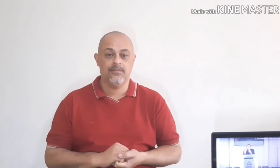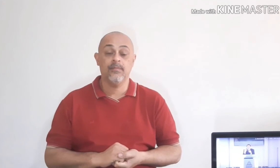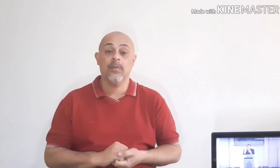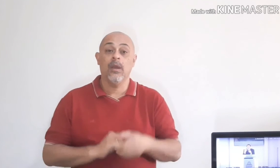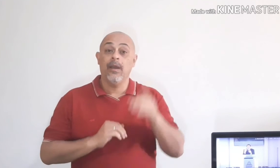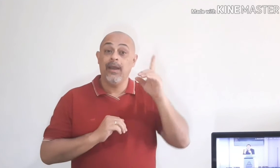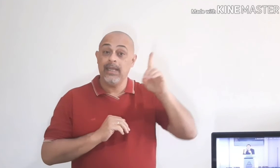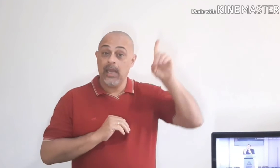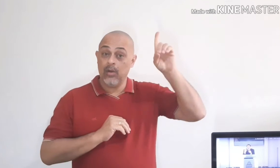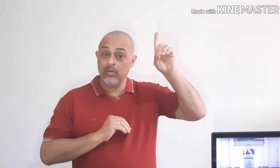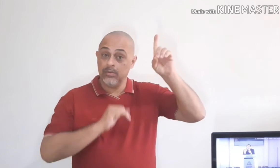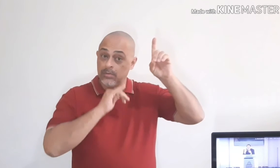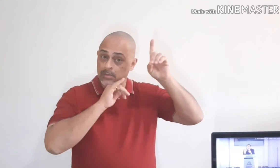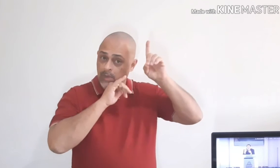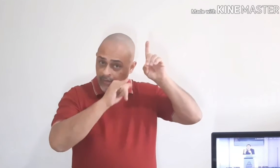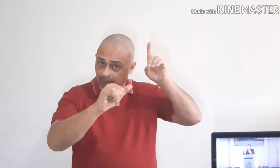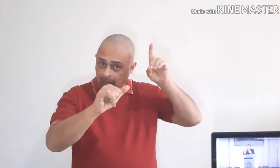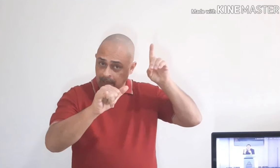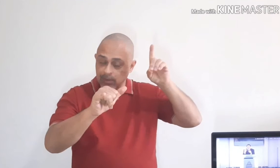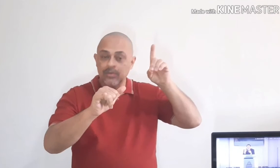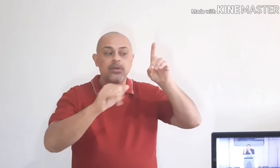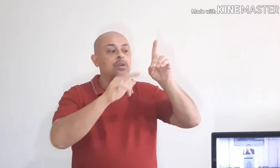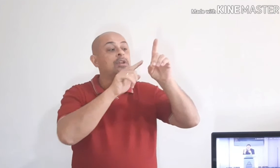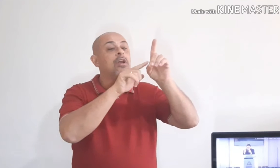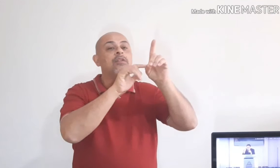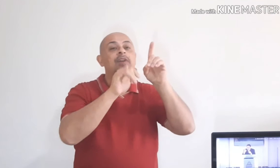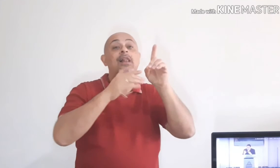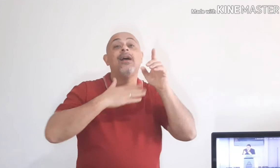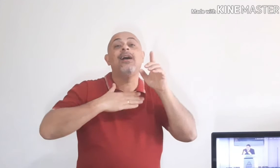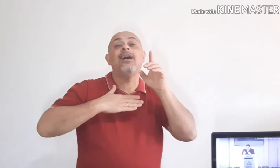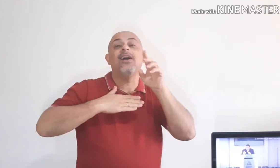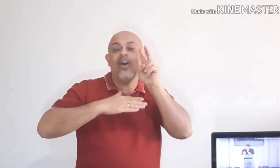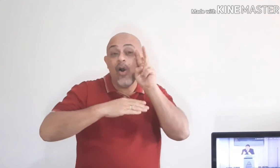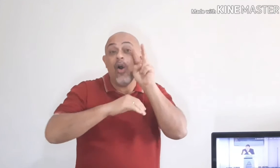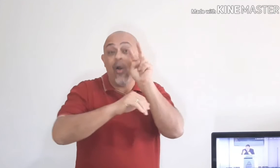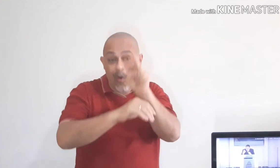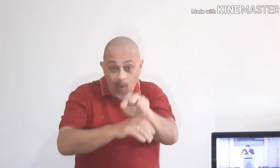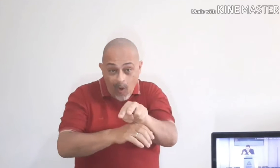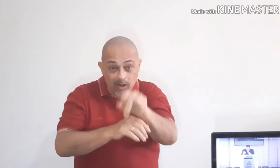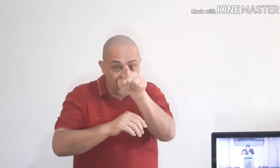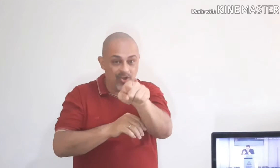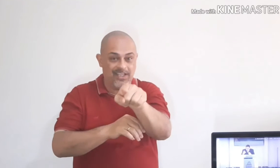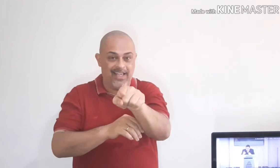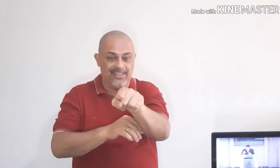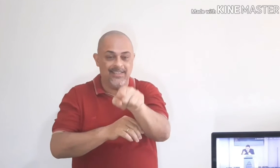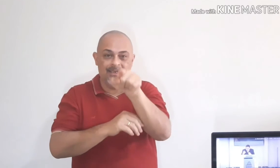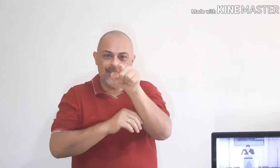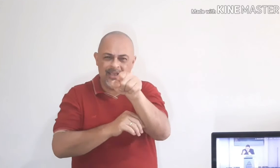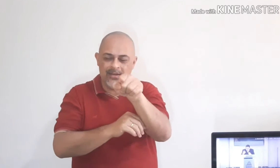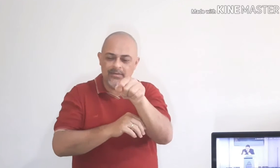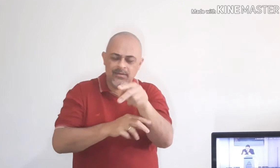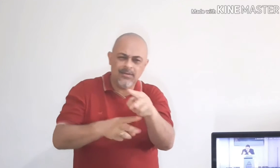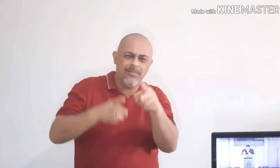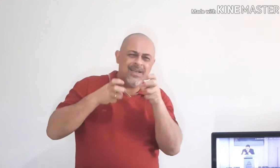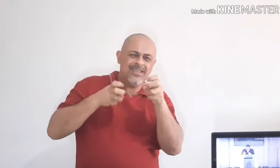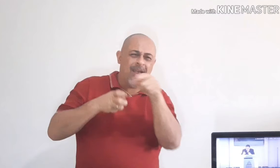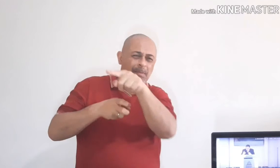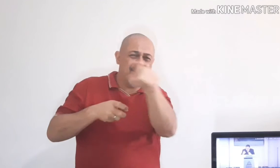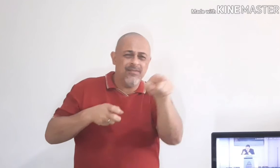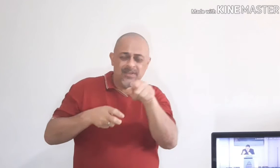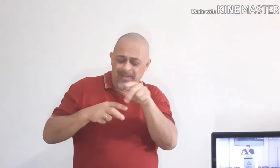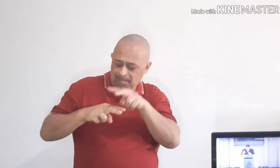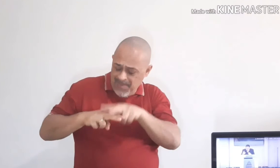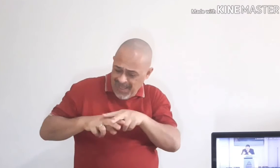E Deus diz: eu olho por vocês para ouvir o gemido dos